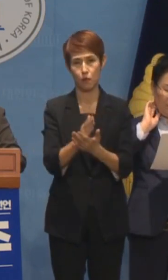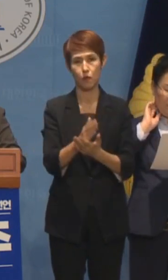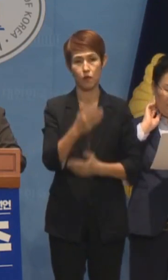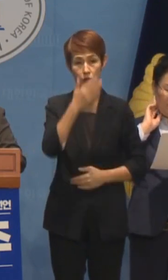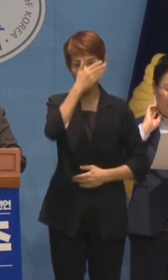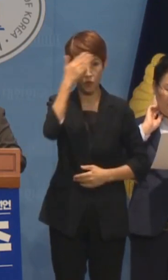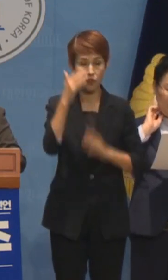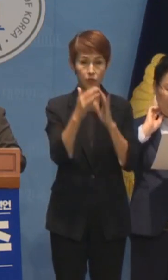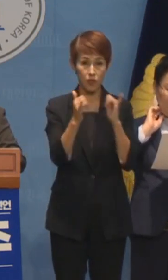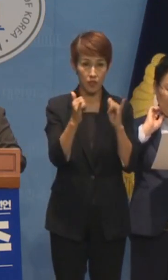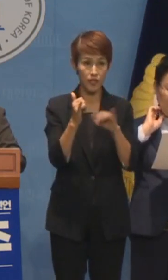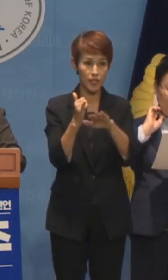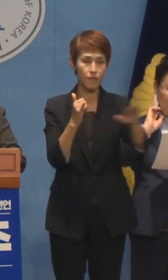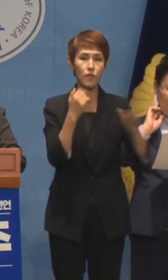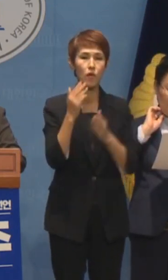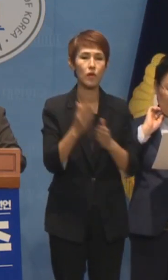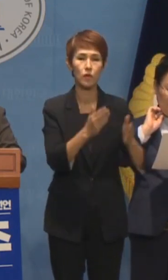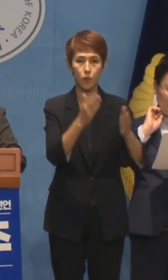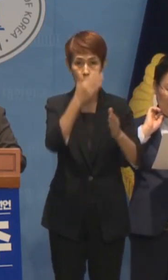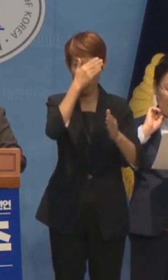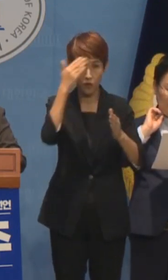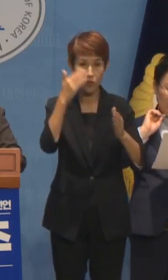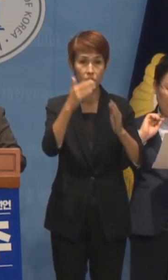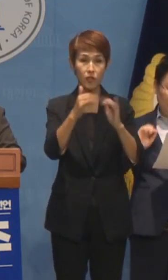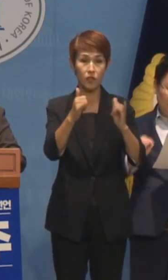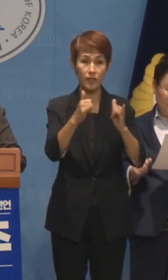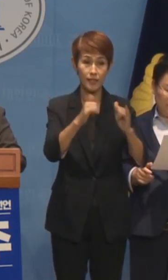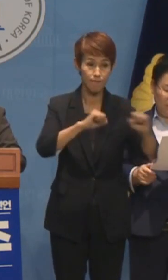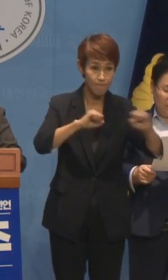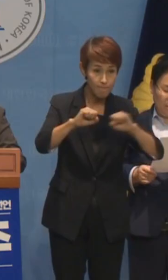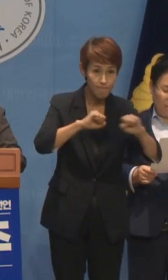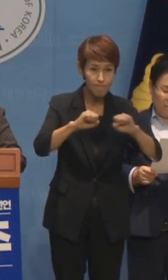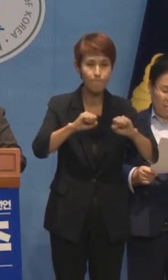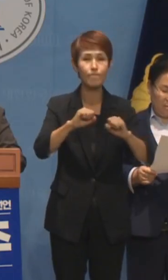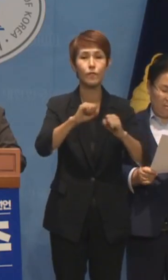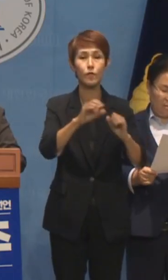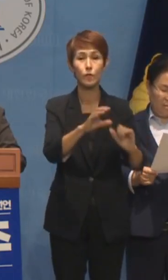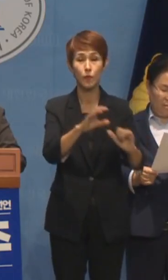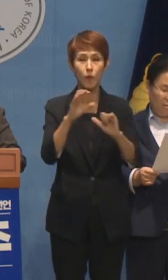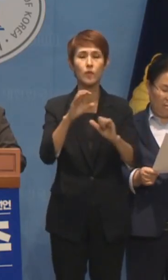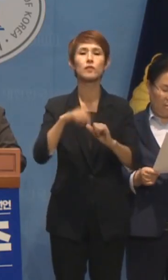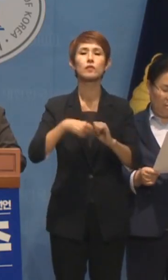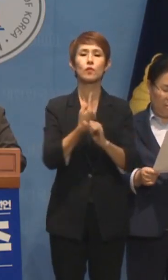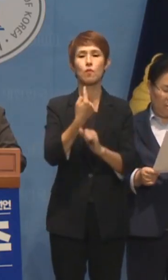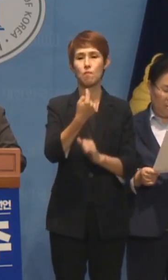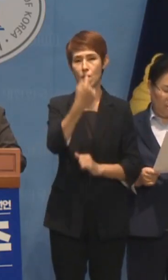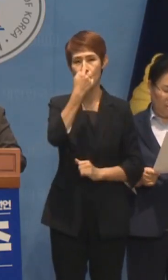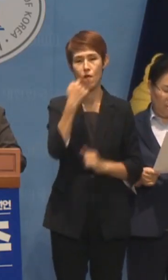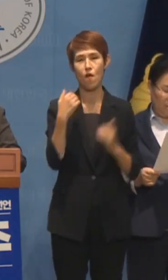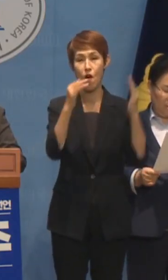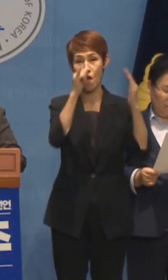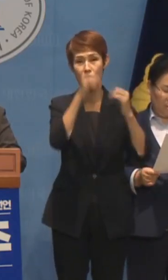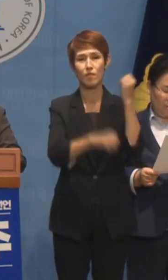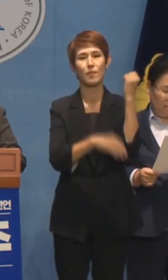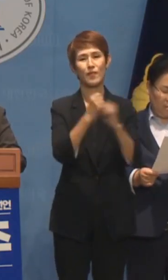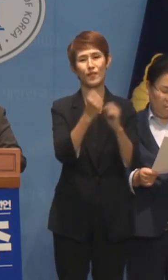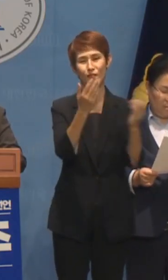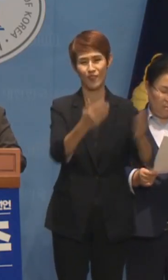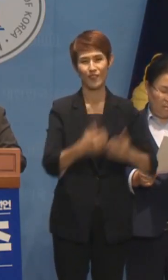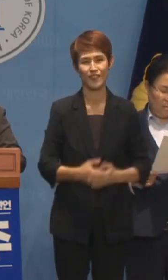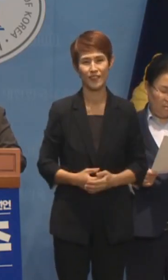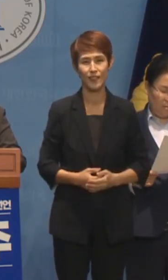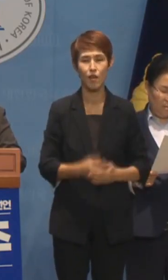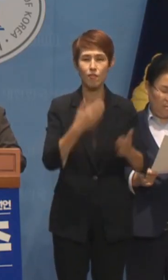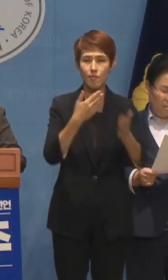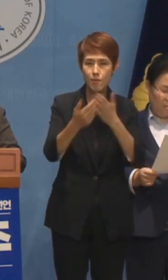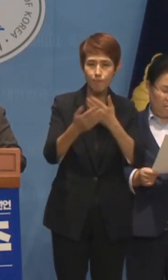경기도 청년 정치학교를 통해 스스로 배우고 또 성장할 수 있는 토대를 만들어 나가고자 합니다. 또한 다양한